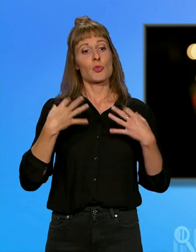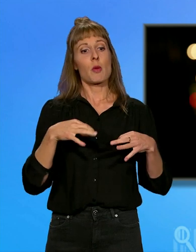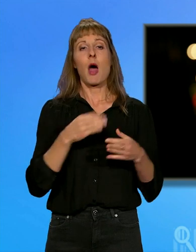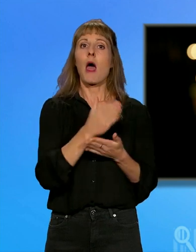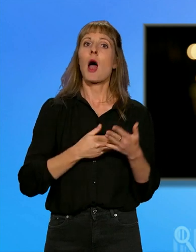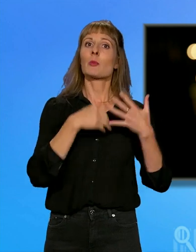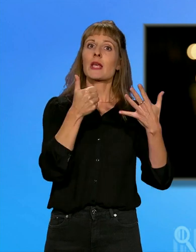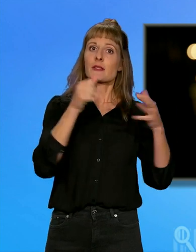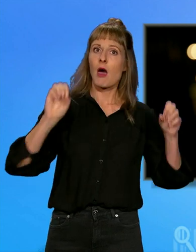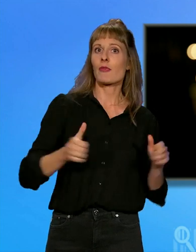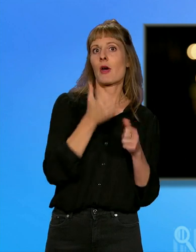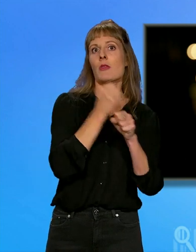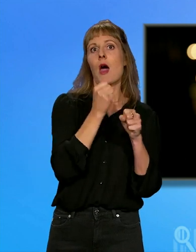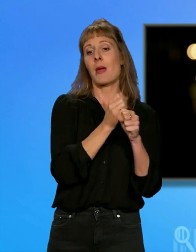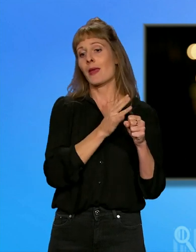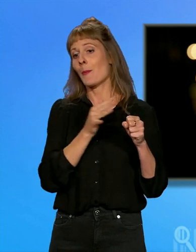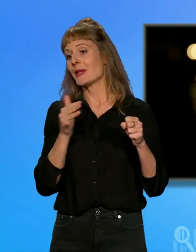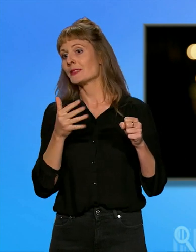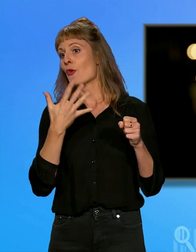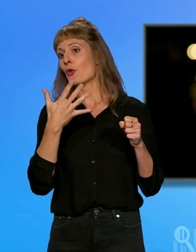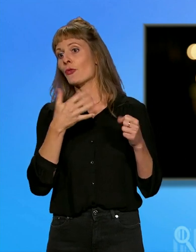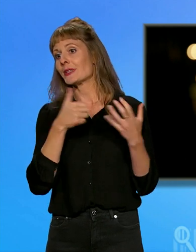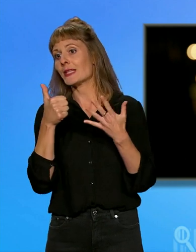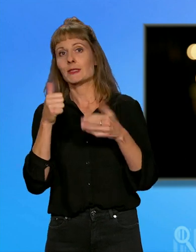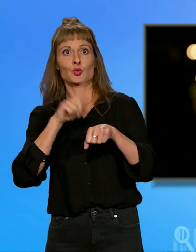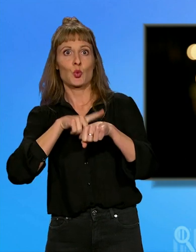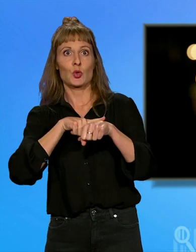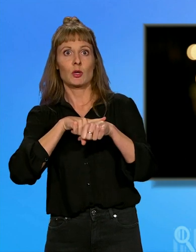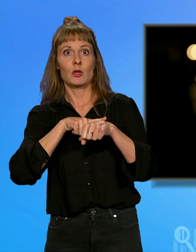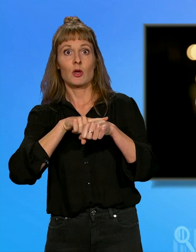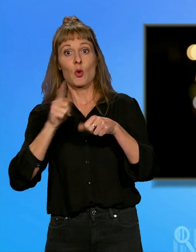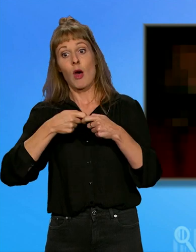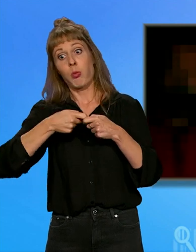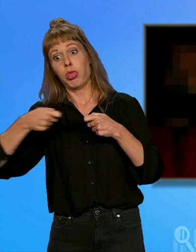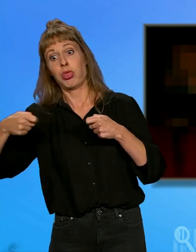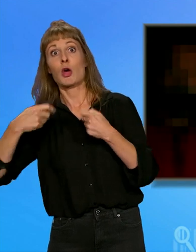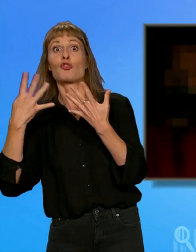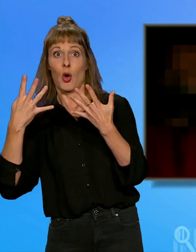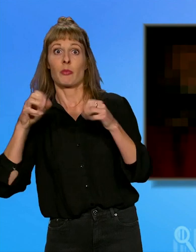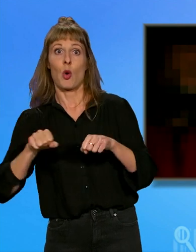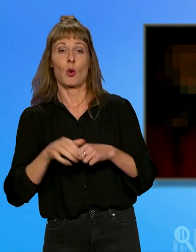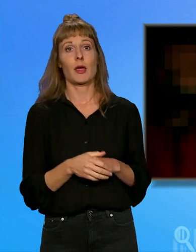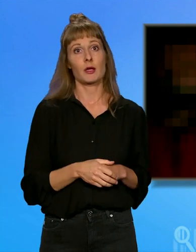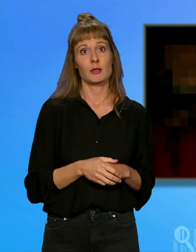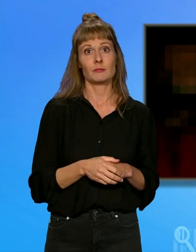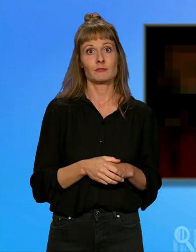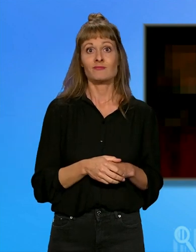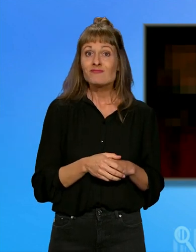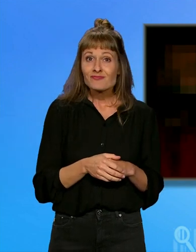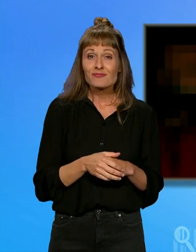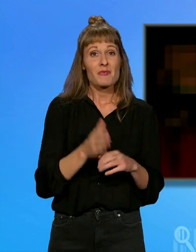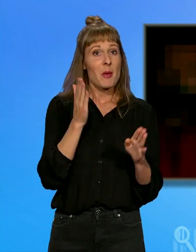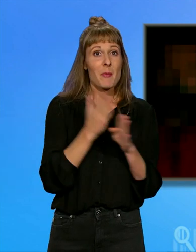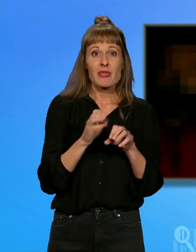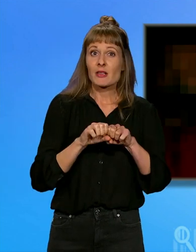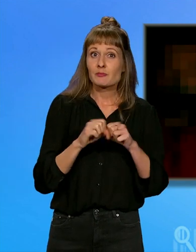zwischen 17:05 und 18:00 wieder auf. Häufig geht es aber auch länger. Es kann auch 9 Uhr werden. Wir haben keine Mittagspause, wir haben keine 9 Uhr